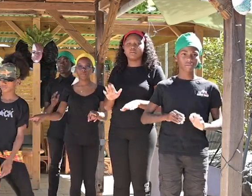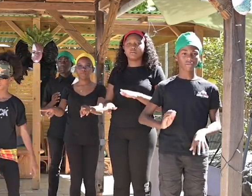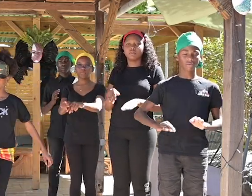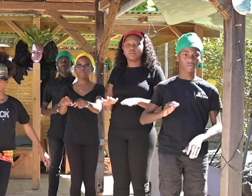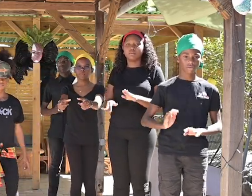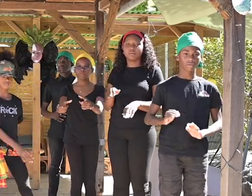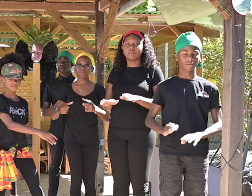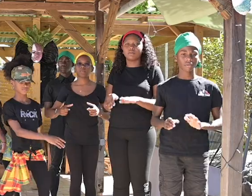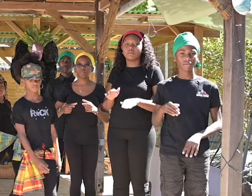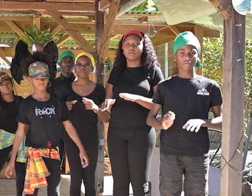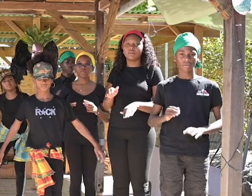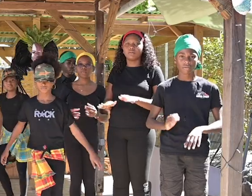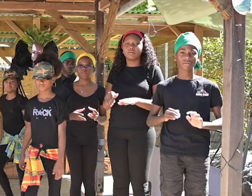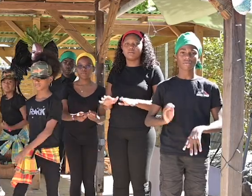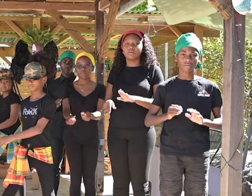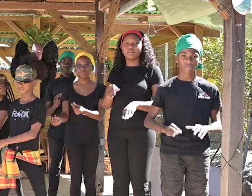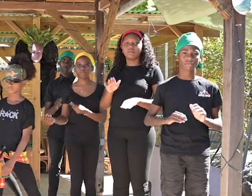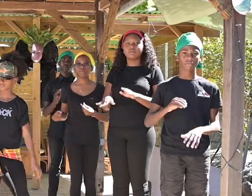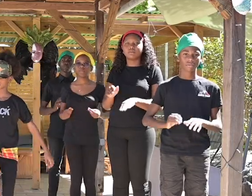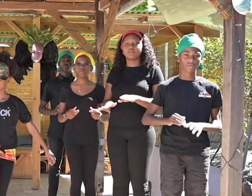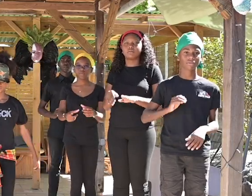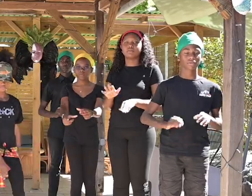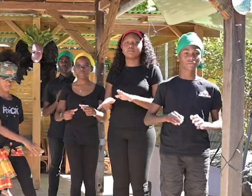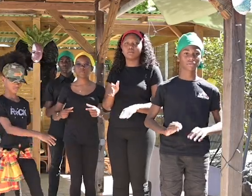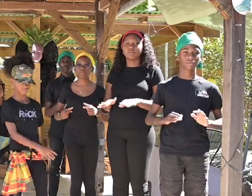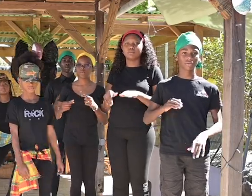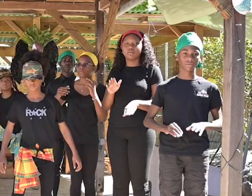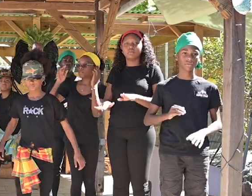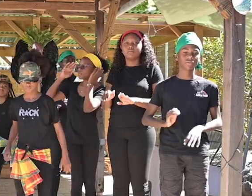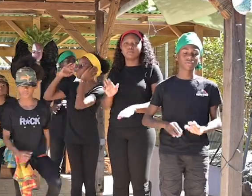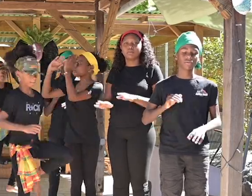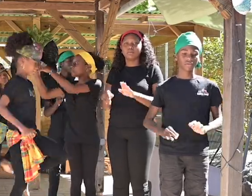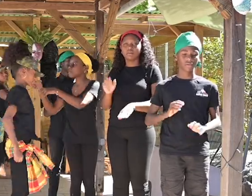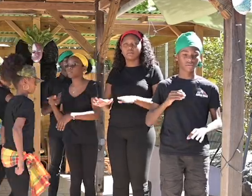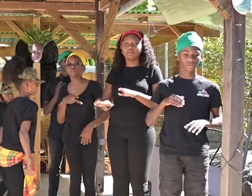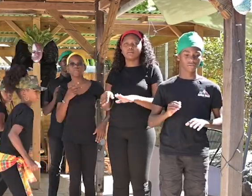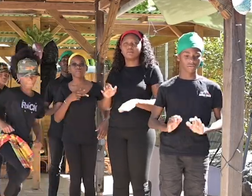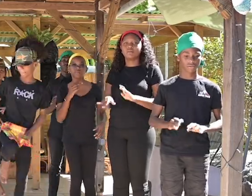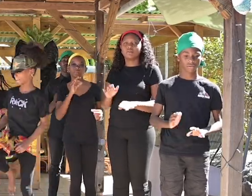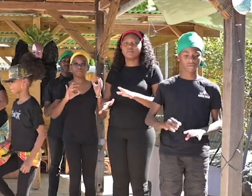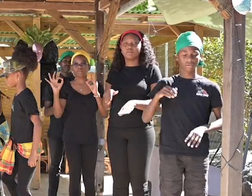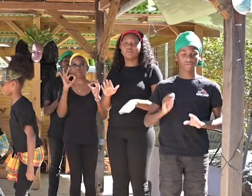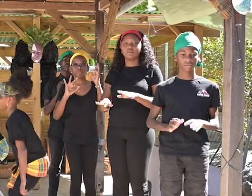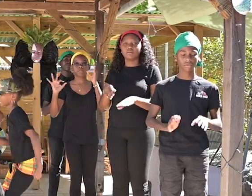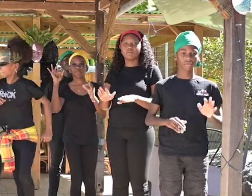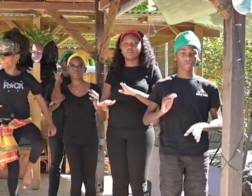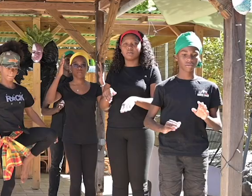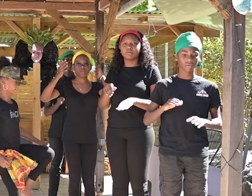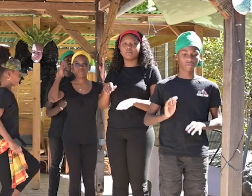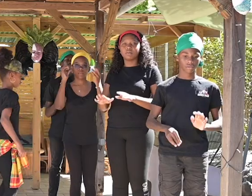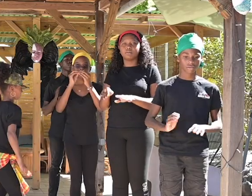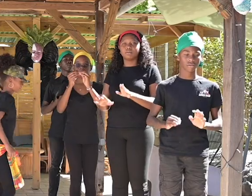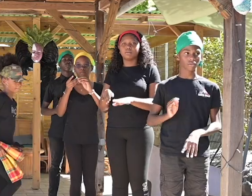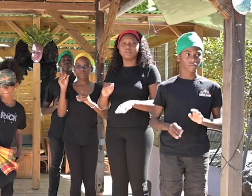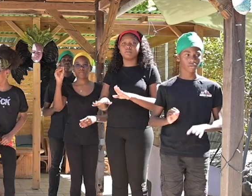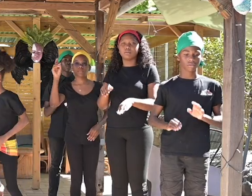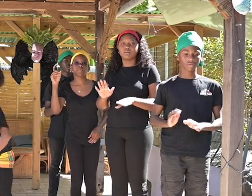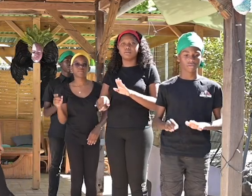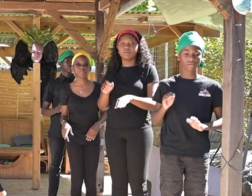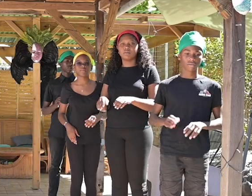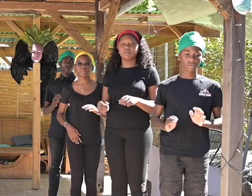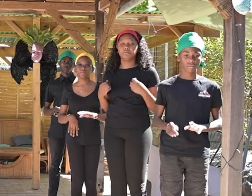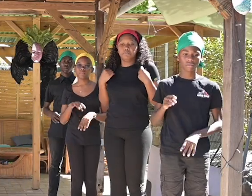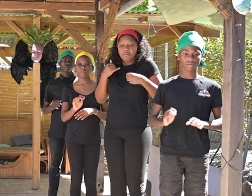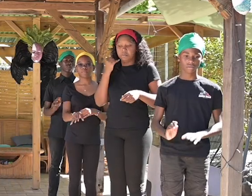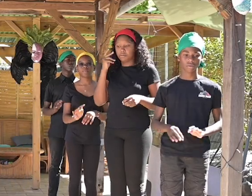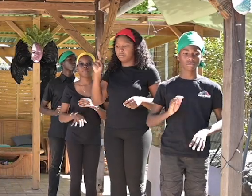comme hier. Toujours les mêmes qu'à Sévico, bye bye. Toujours peuple à qu'à Sévico, bye bye. Voici un hôpital, pas ni docteur, pas ni glow, même